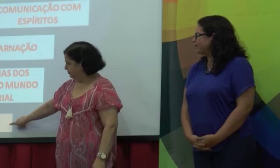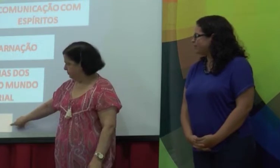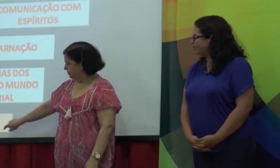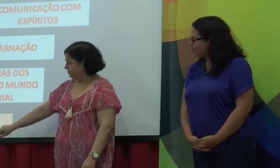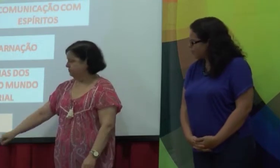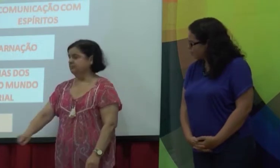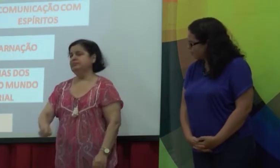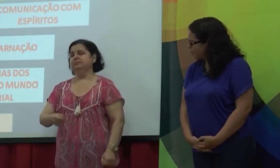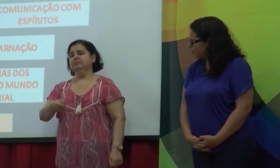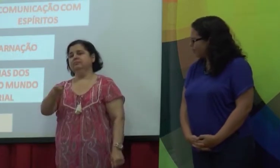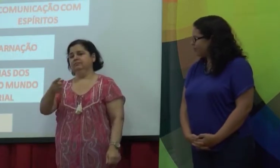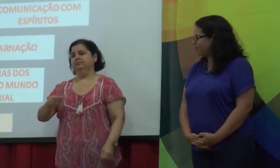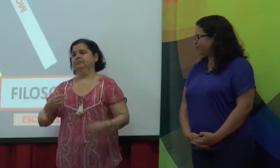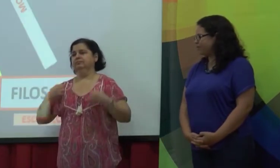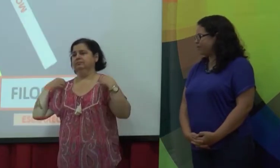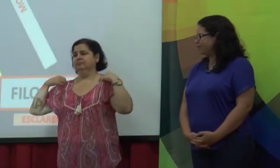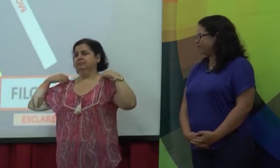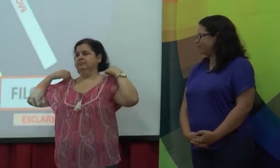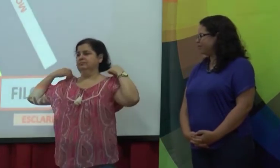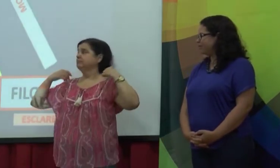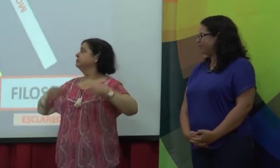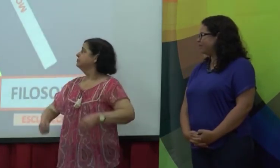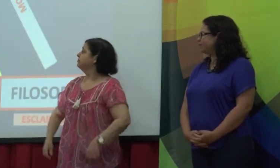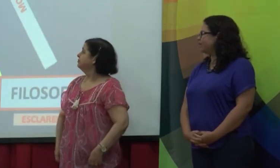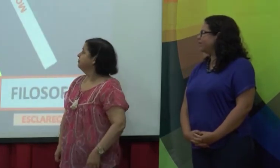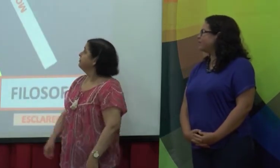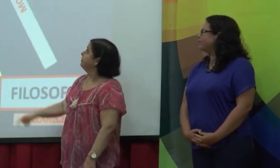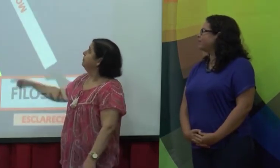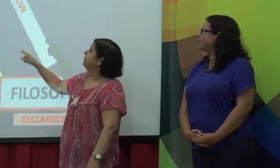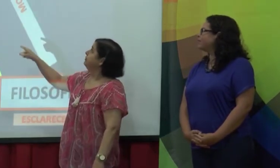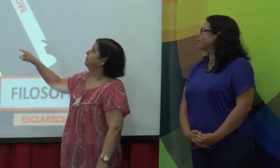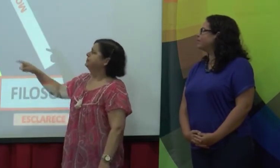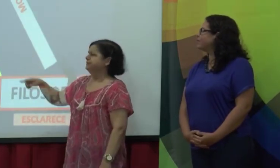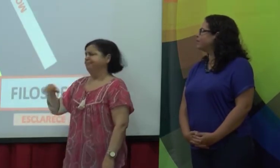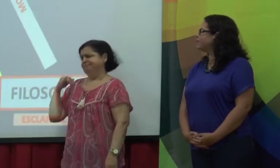Essa foi retirada dessa fonte, Espiritismo e Educação. Bom,